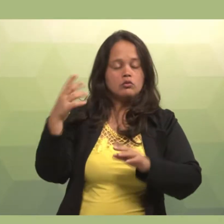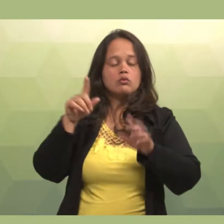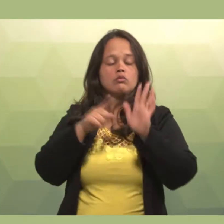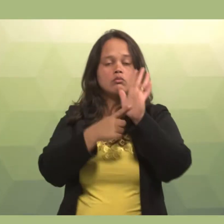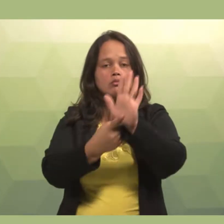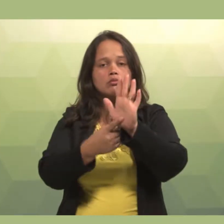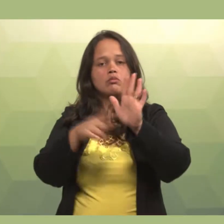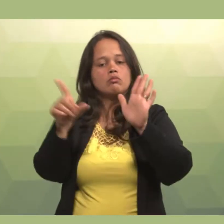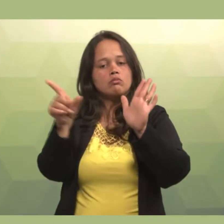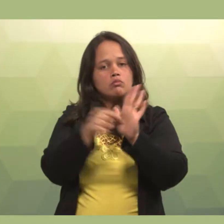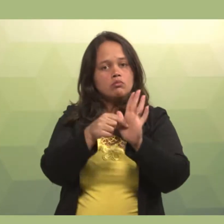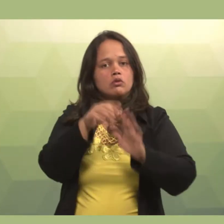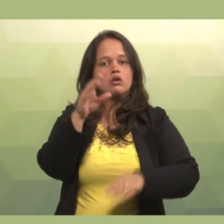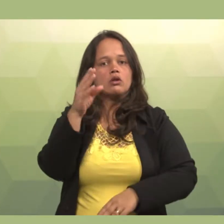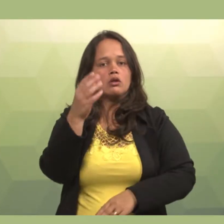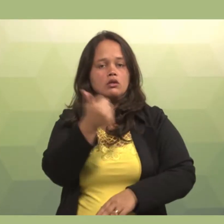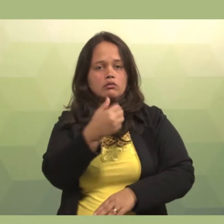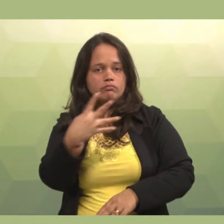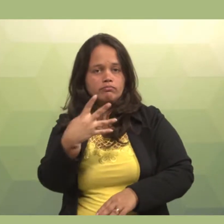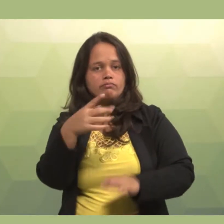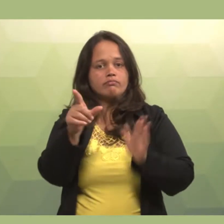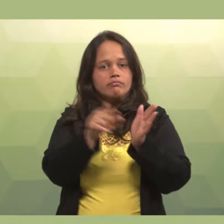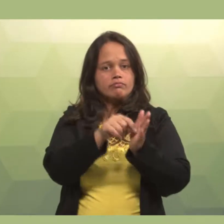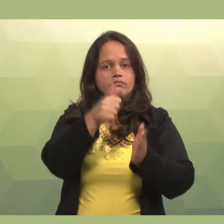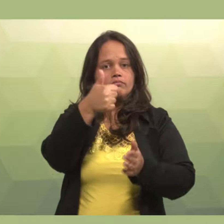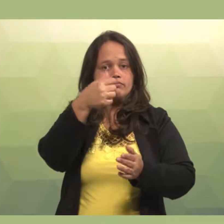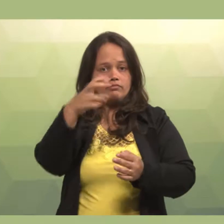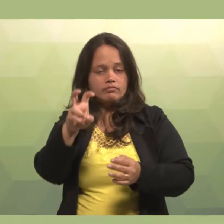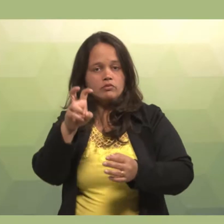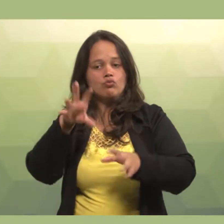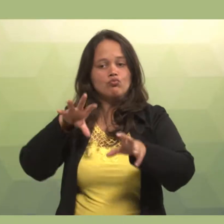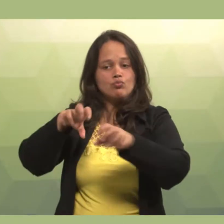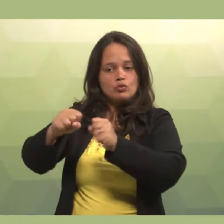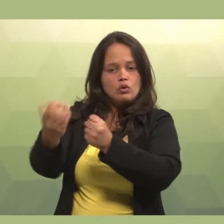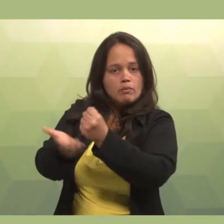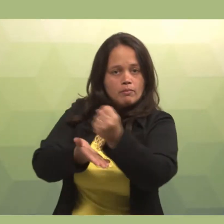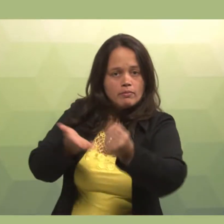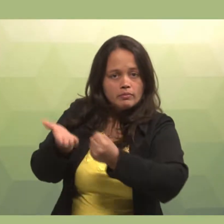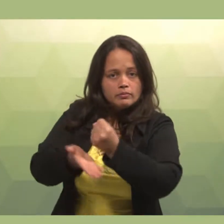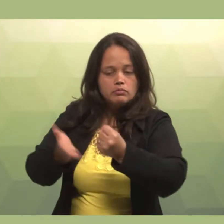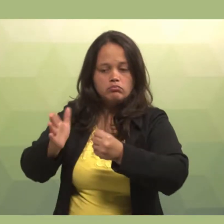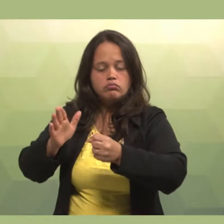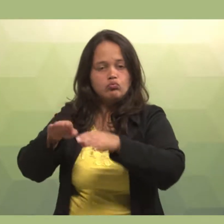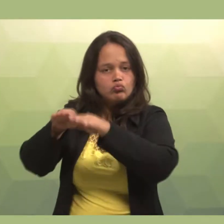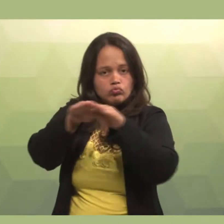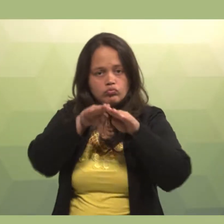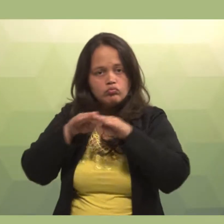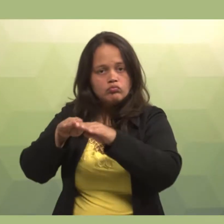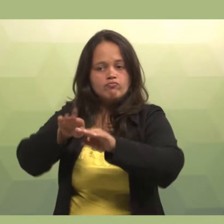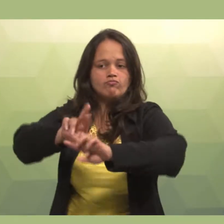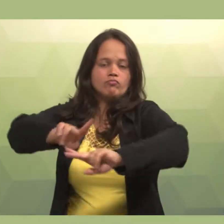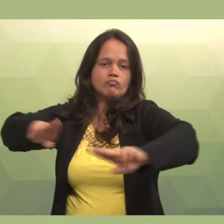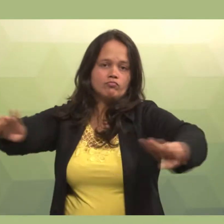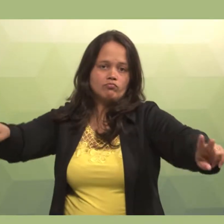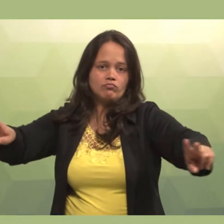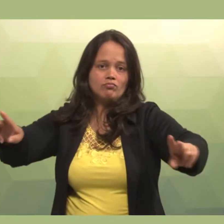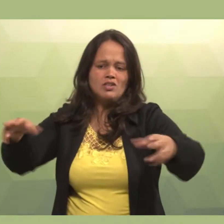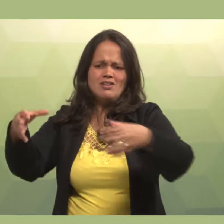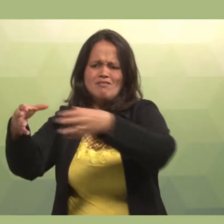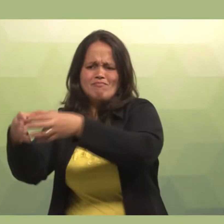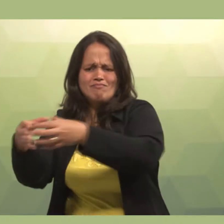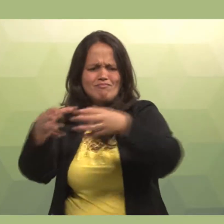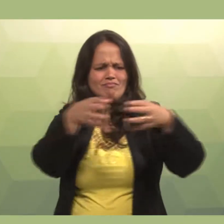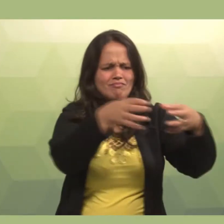15, da formação básica comum e parte diversificada, que não podem se constituir em dois blocos diferentes.